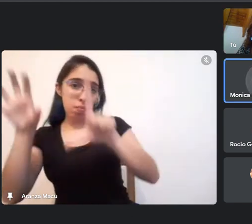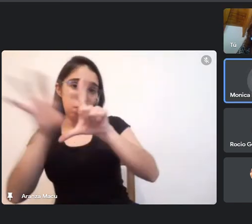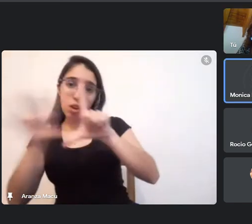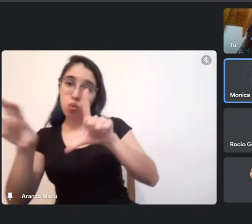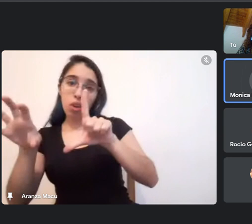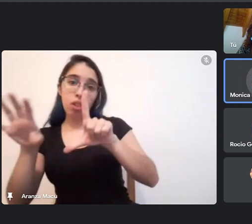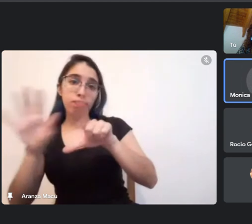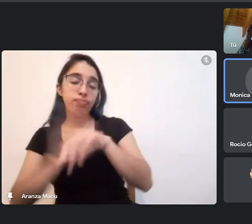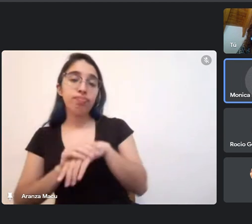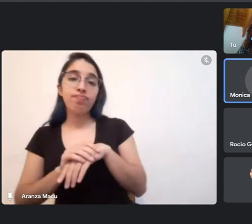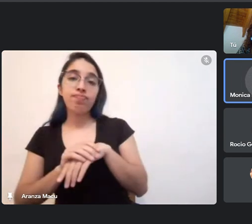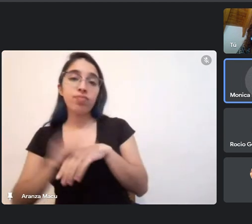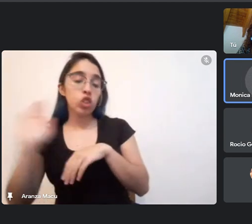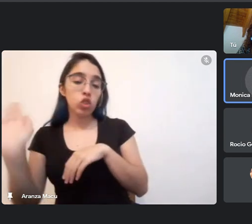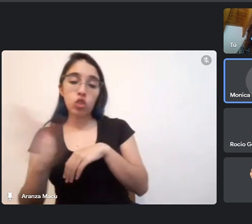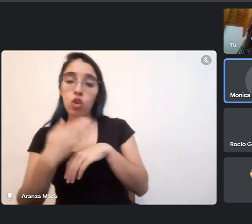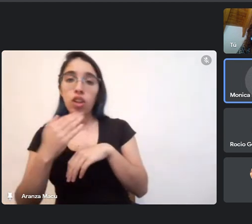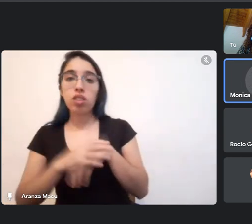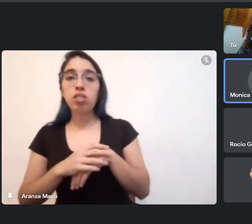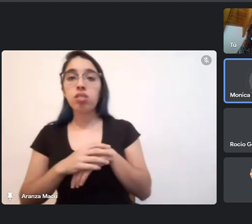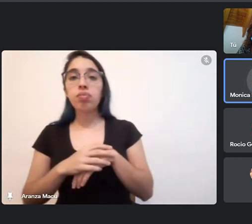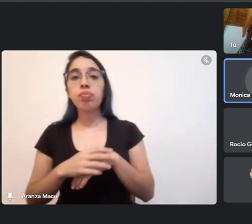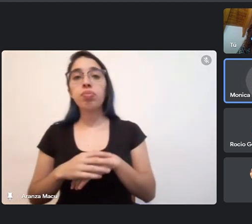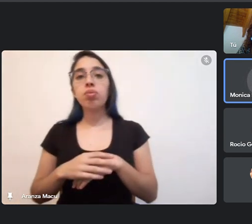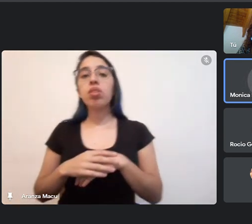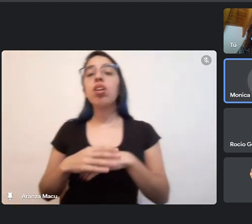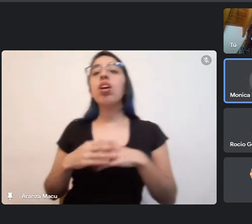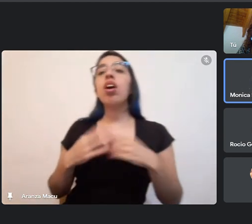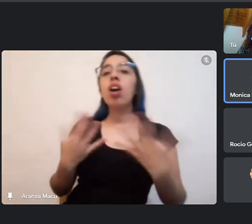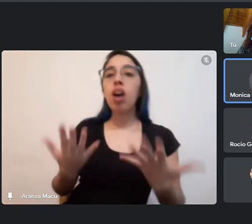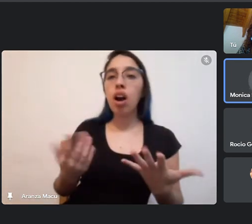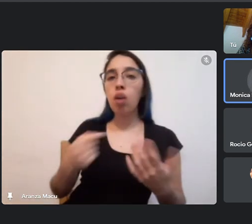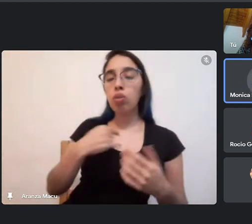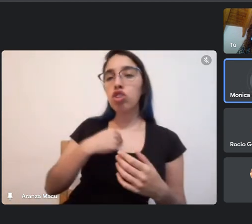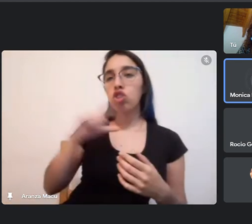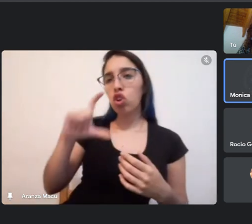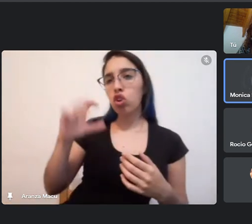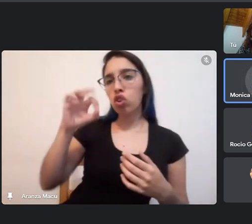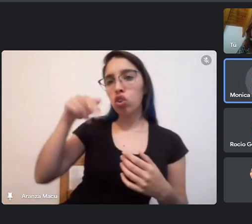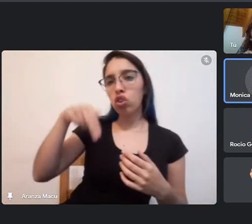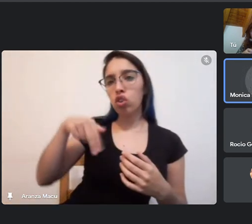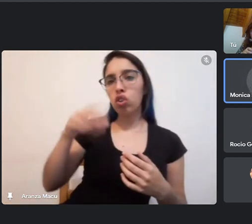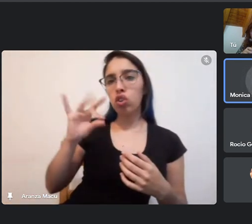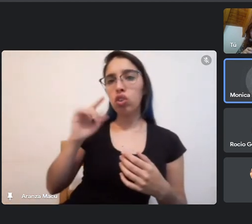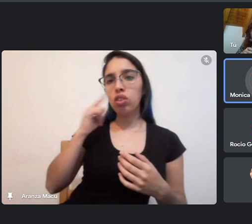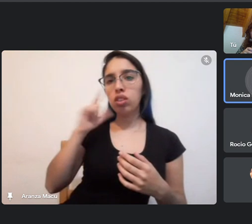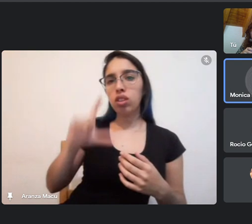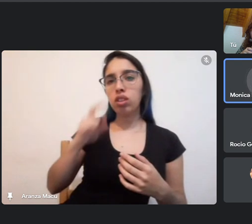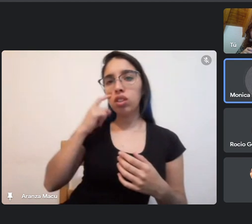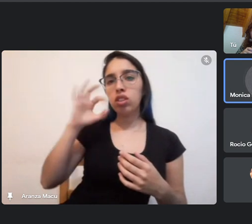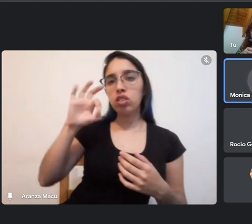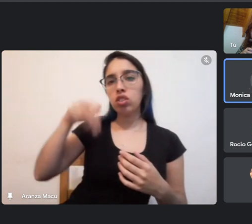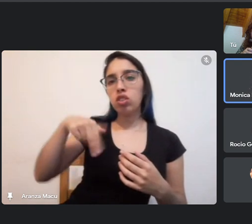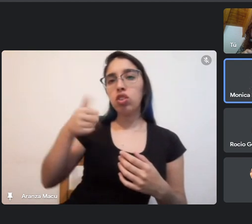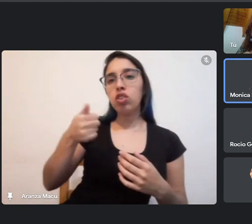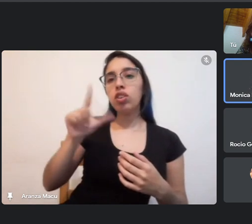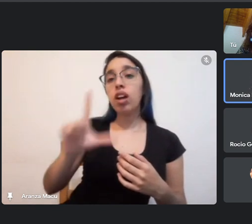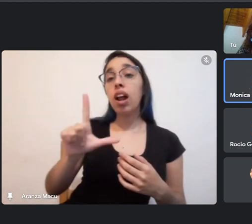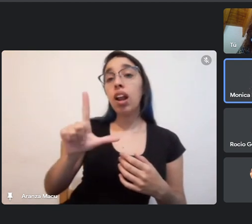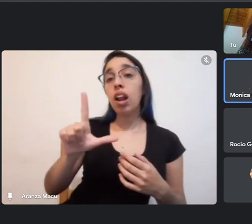porque, bueno, yo estoy de manera condicional y, bueno, yo me quería anotar para rendir final.